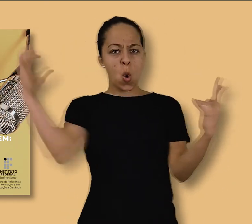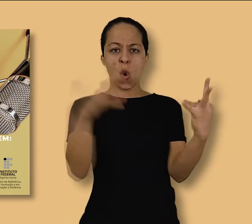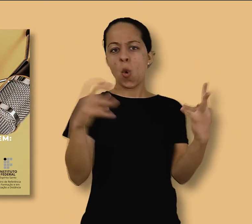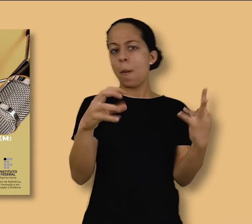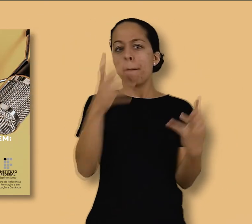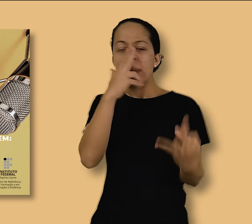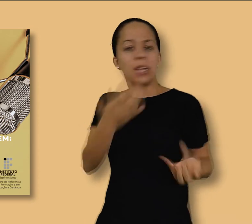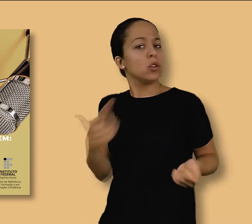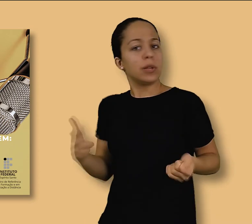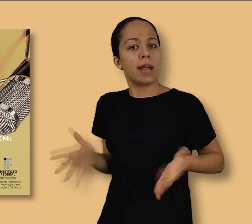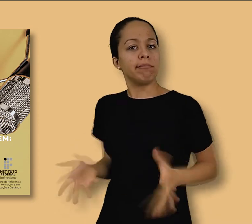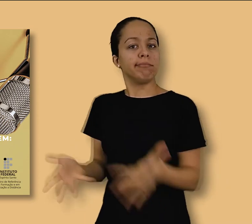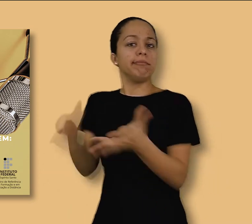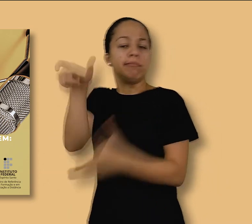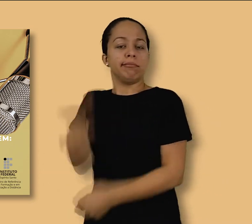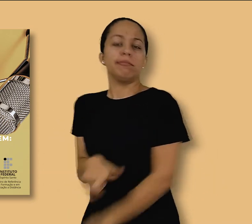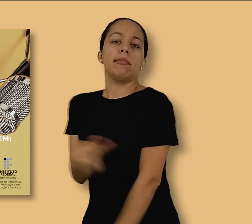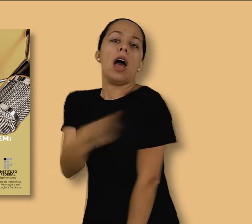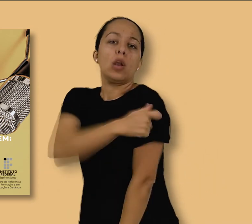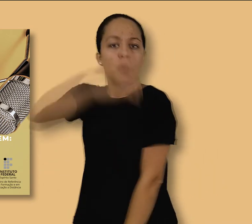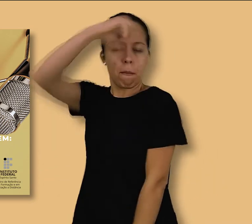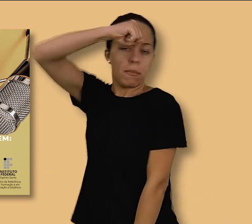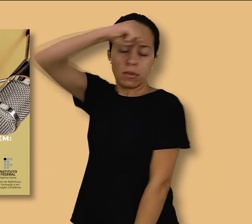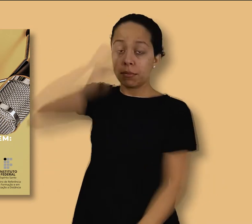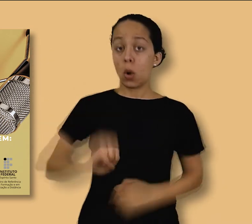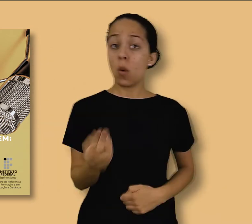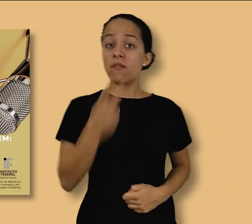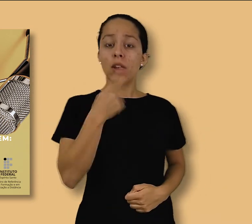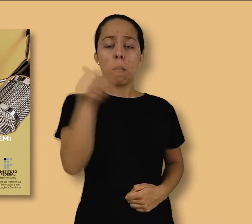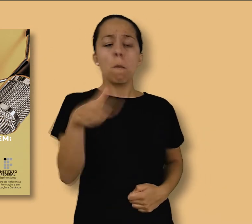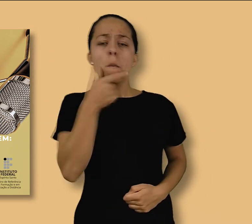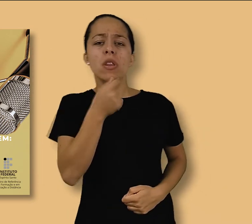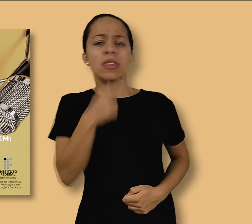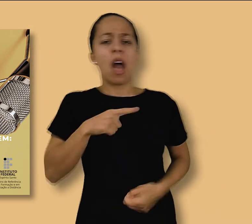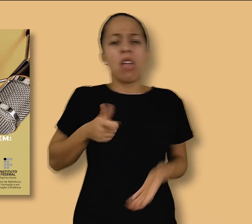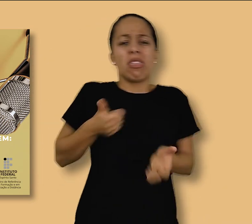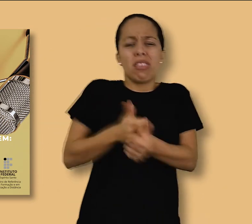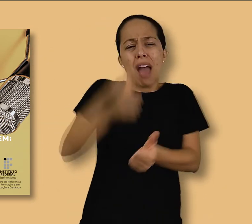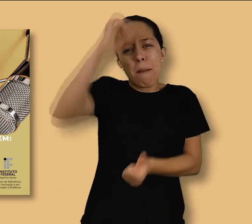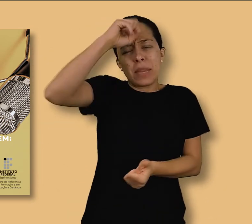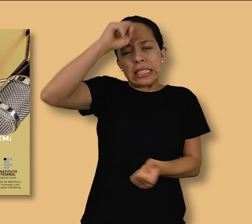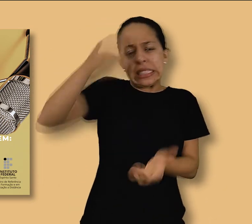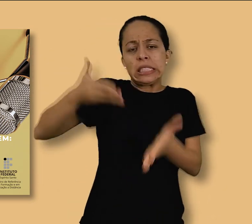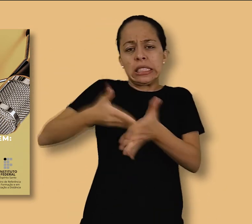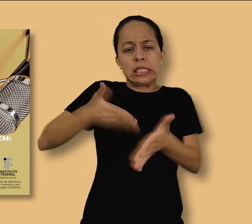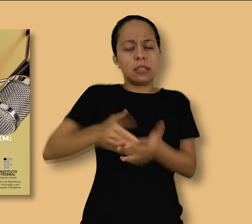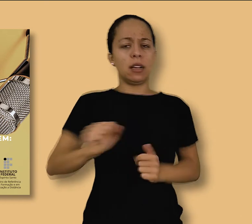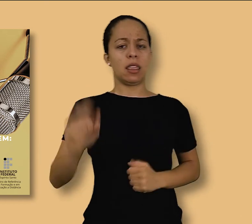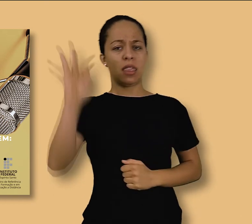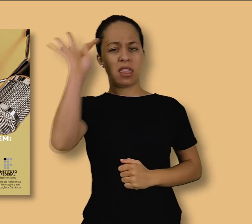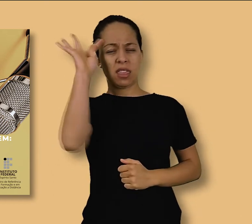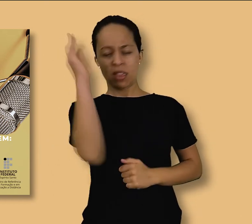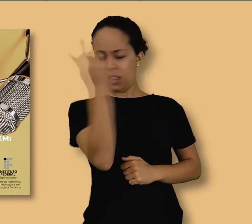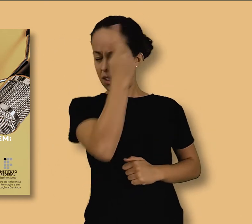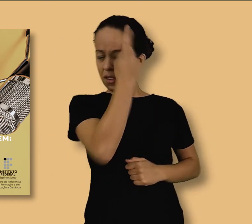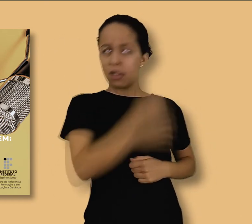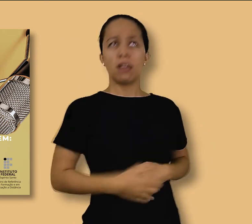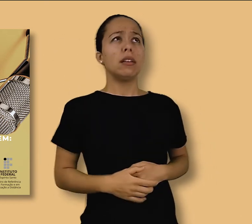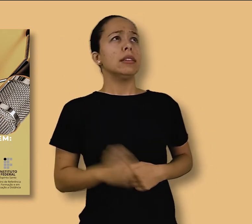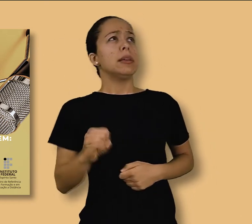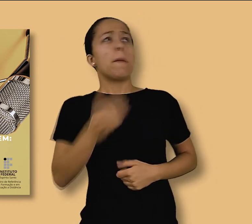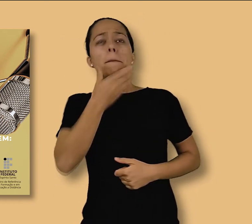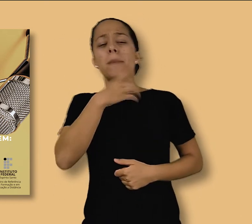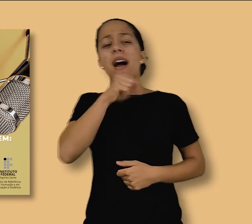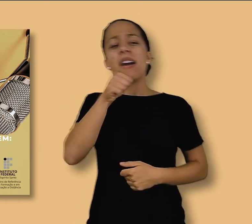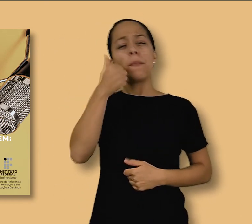que o João tem Déficit de Atenção O João tem problema de aprendizagem a família do João mora no céu onde os pais